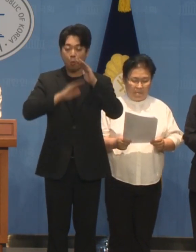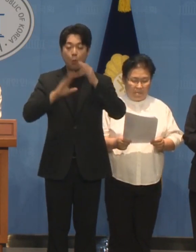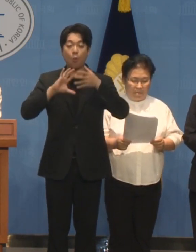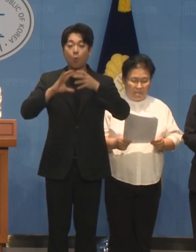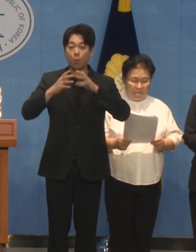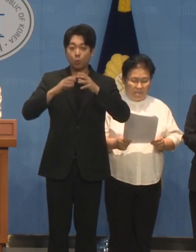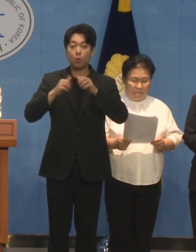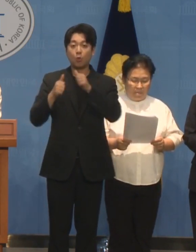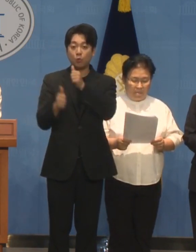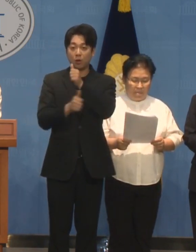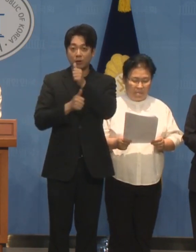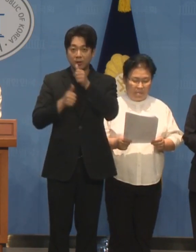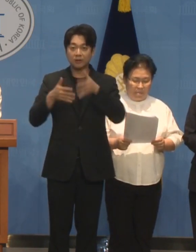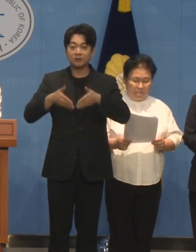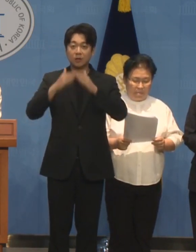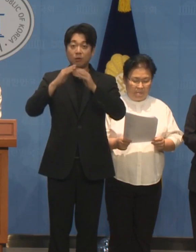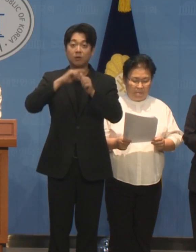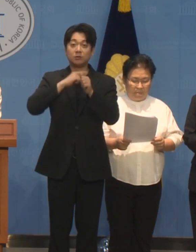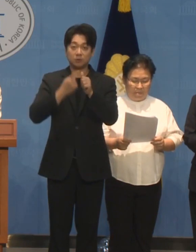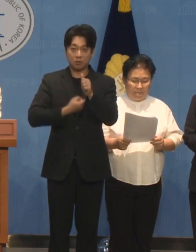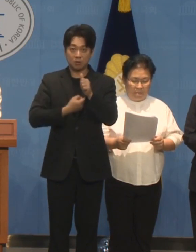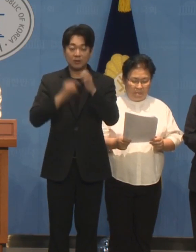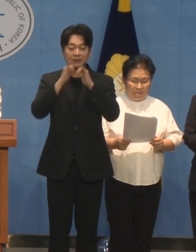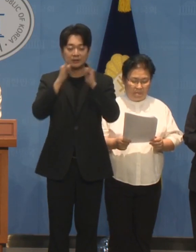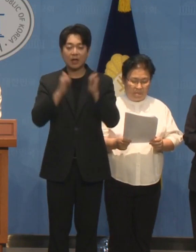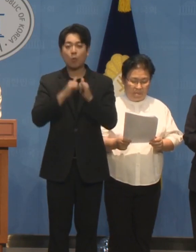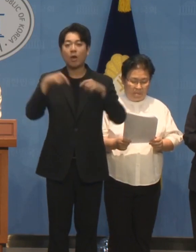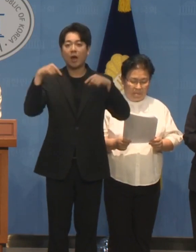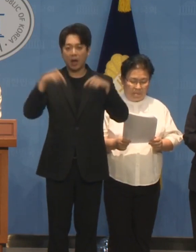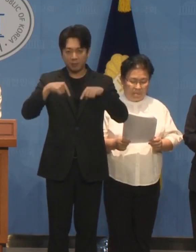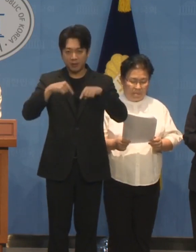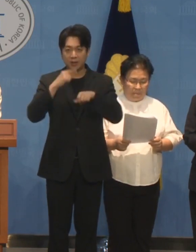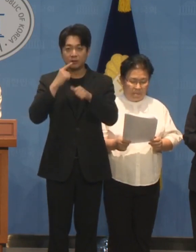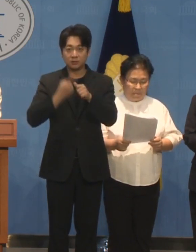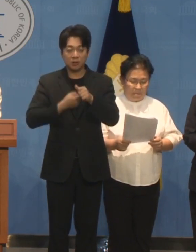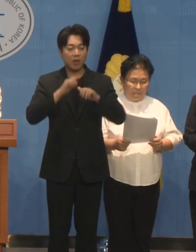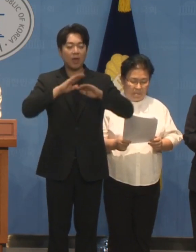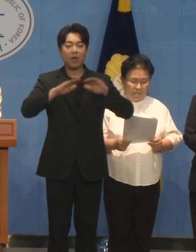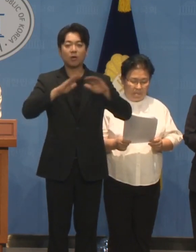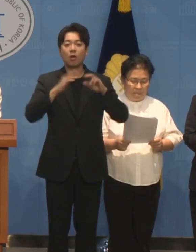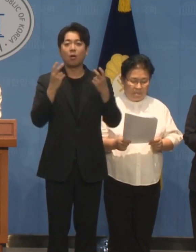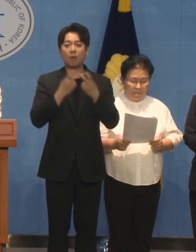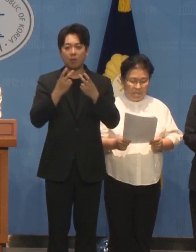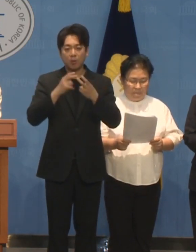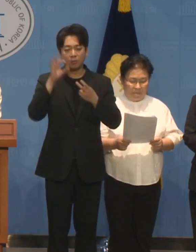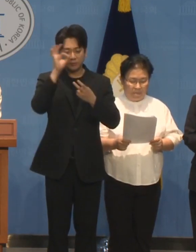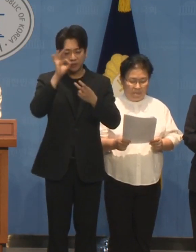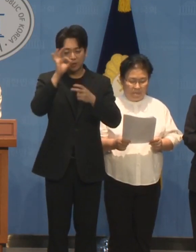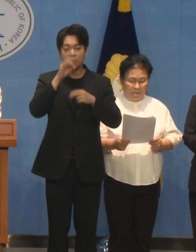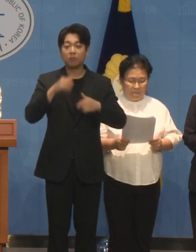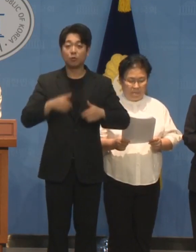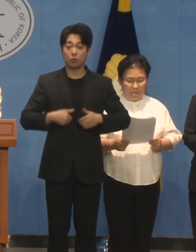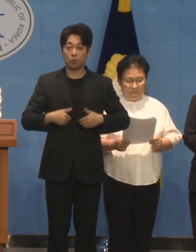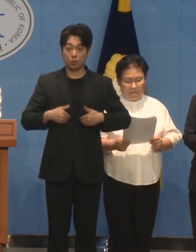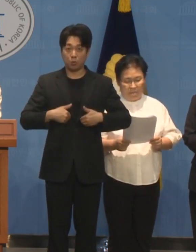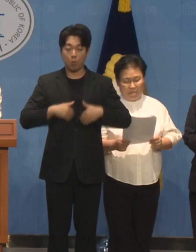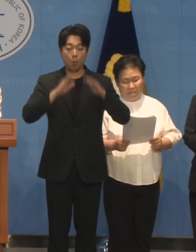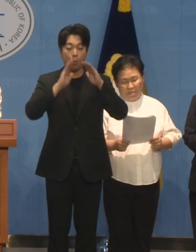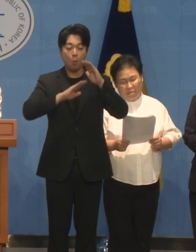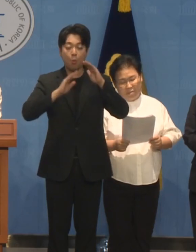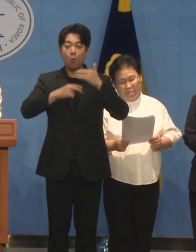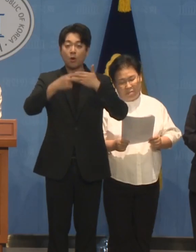등 사회적 합의 절차를 거쳐 이번 사태를 해결할 해법을 모색하는 한편 공공의대